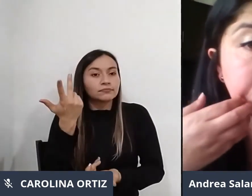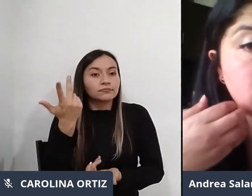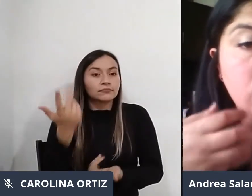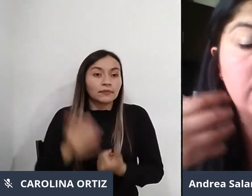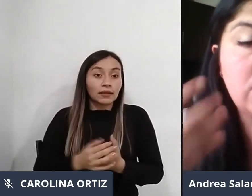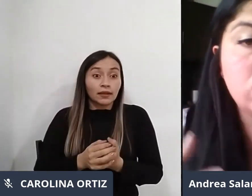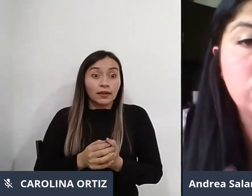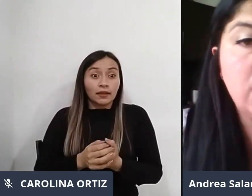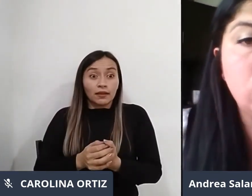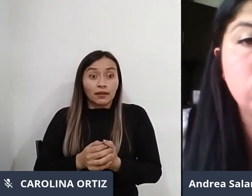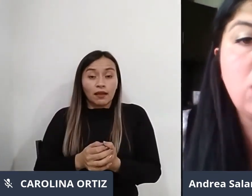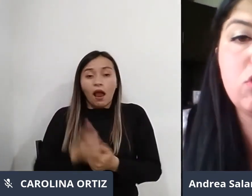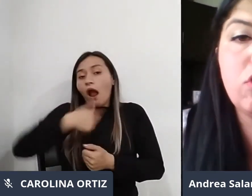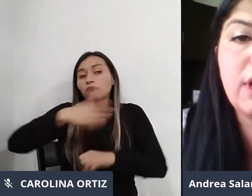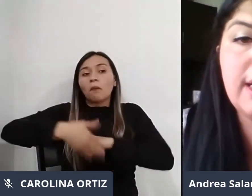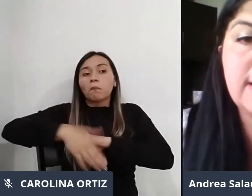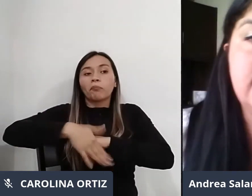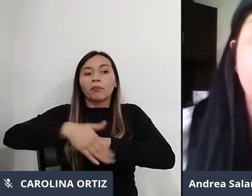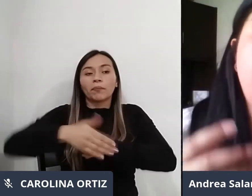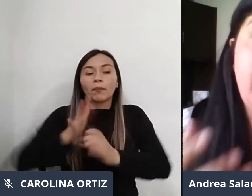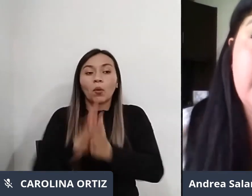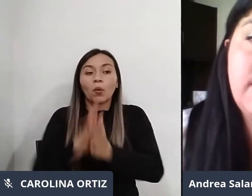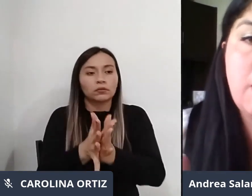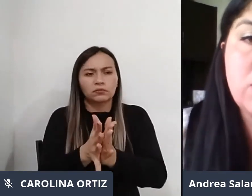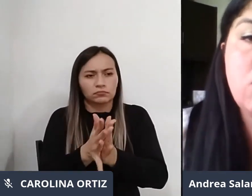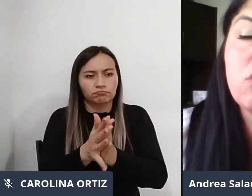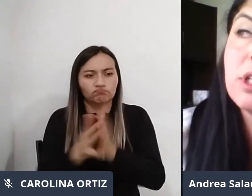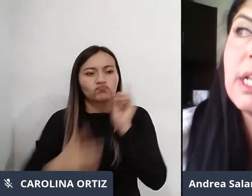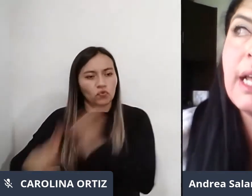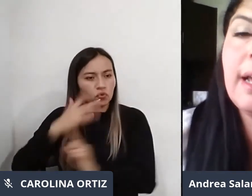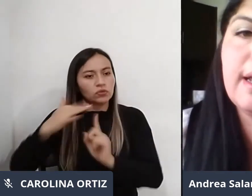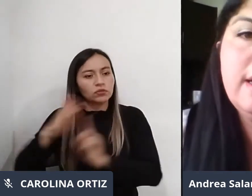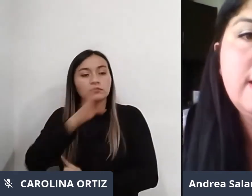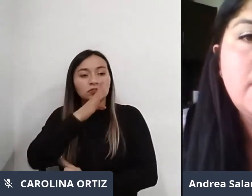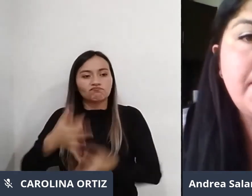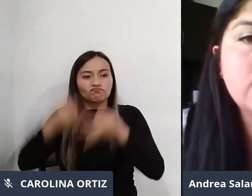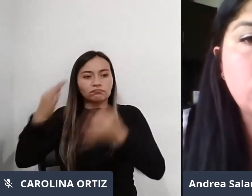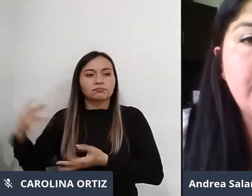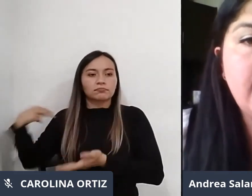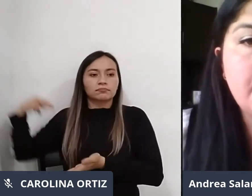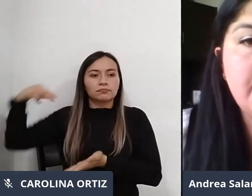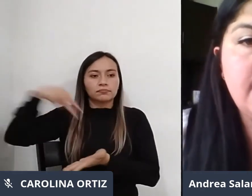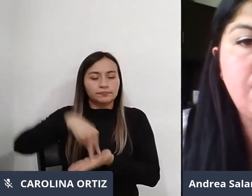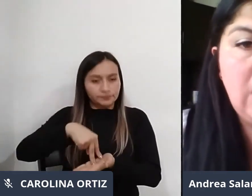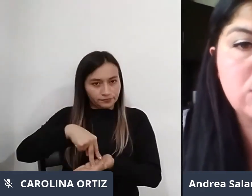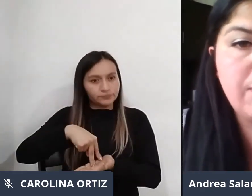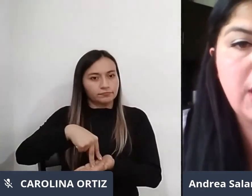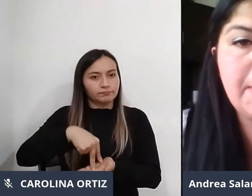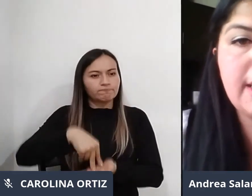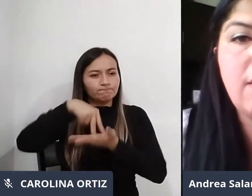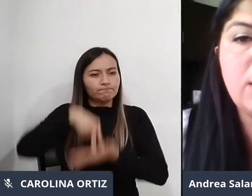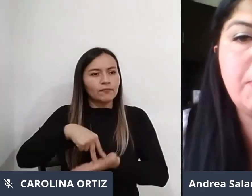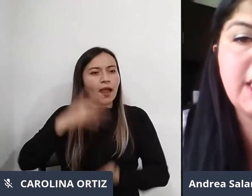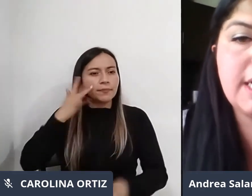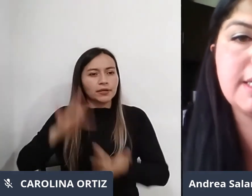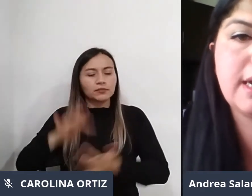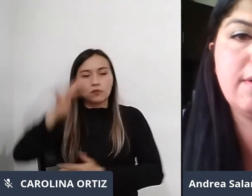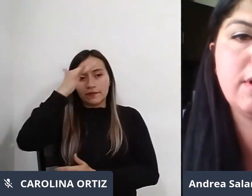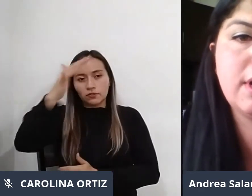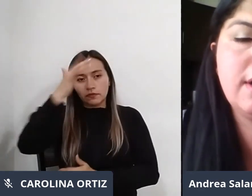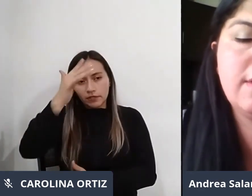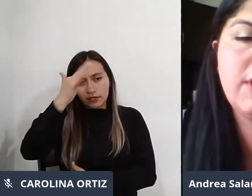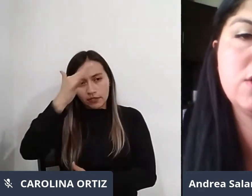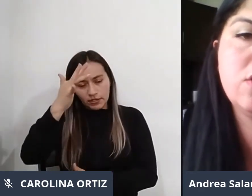un contexto, estoy reconstruyendo un autor que es, digamos, el autor desde el que pienso pararme filosóficamente hablando para hacer